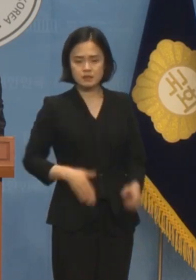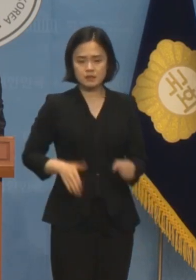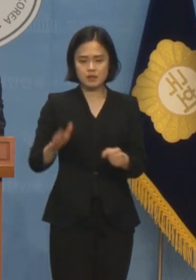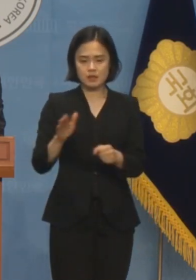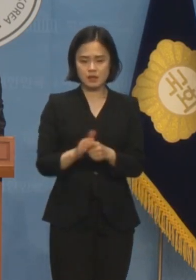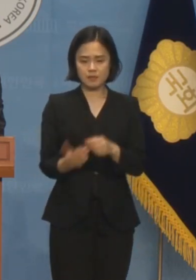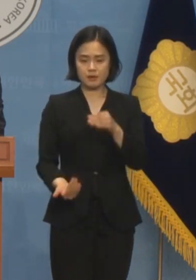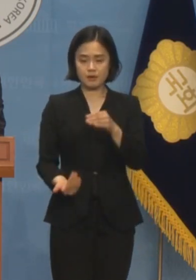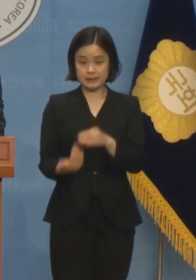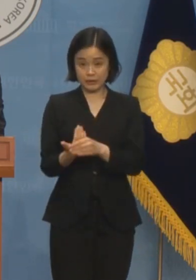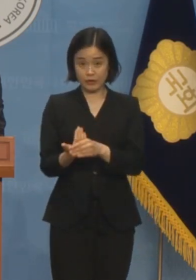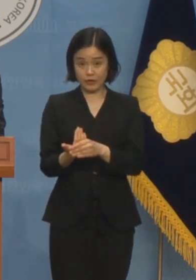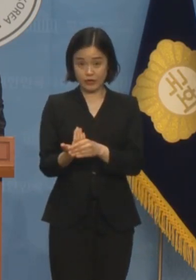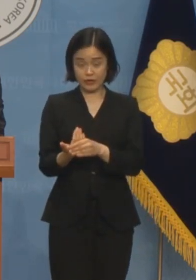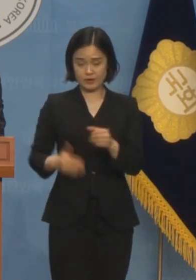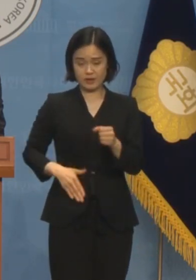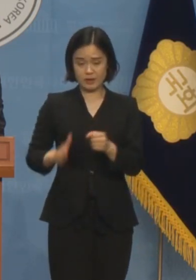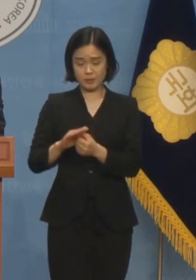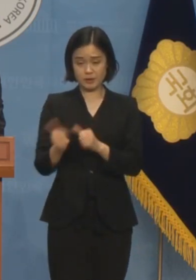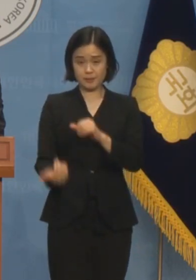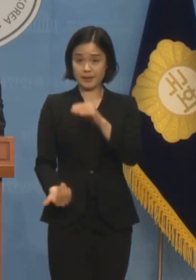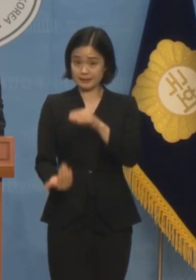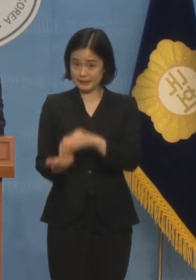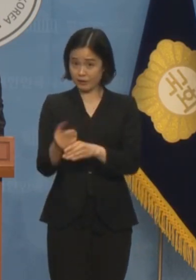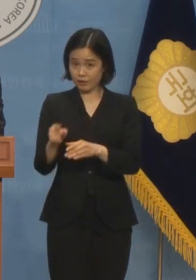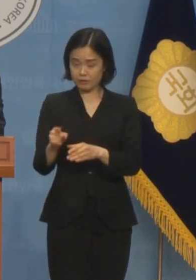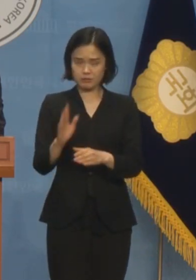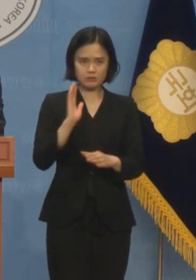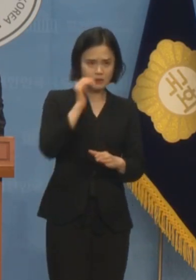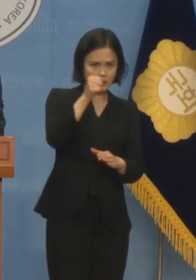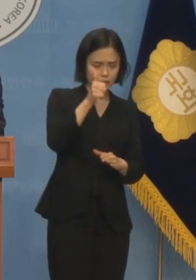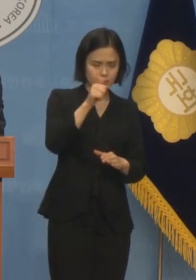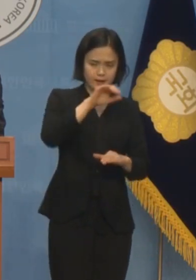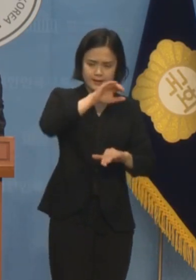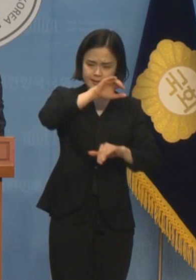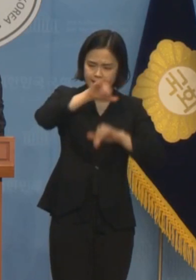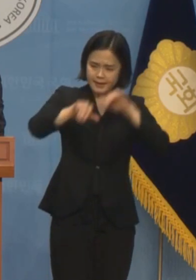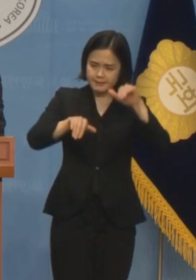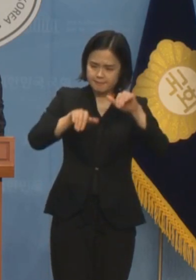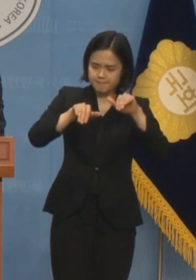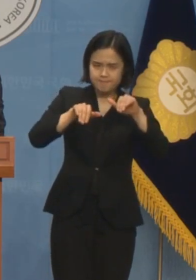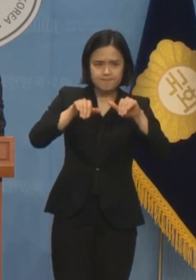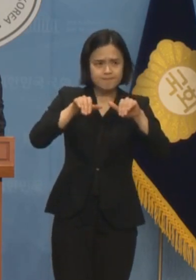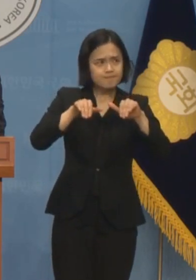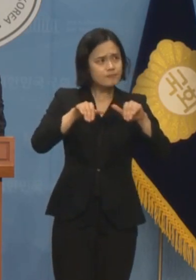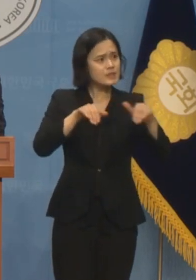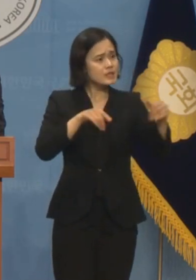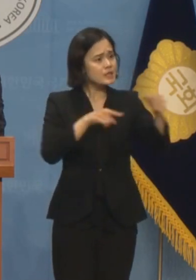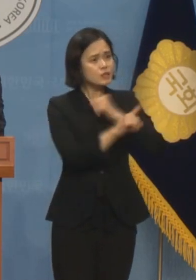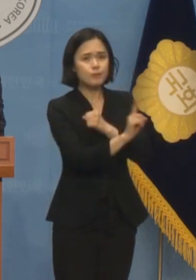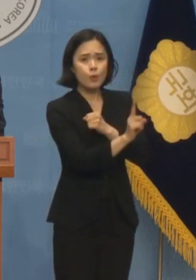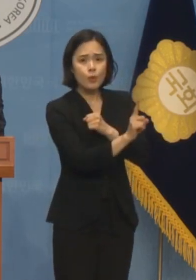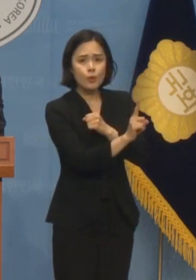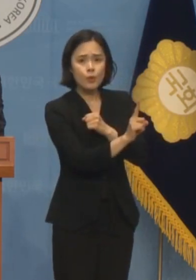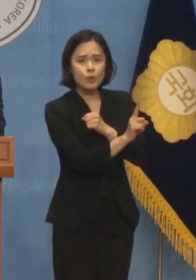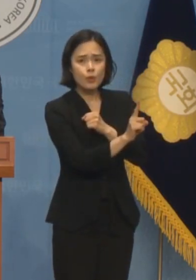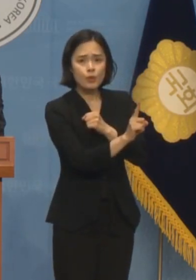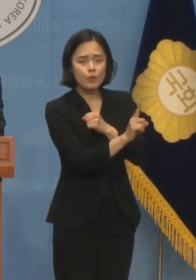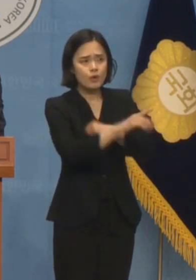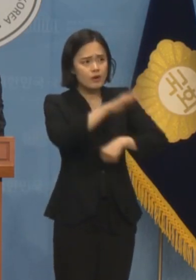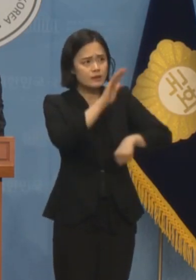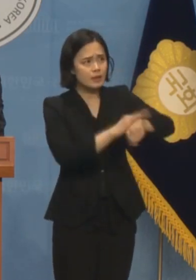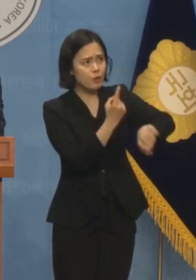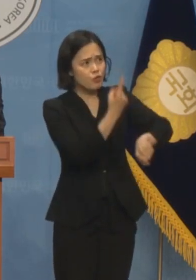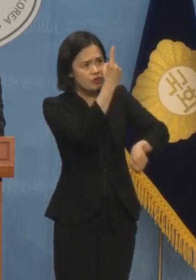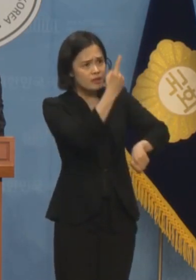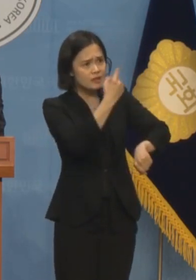대통령과 대통령실이 전방위적으로 개입한 진짜 이유, 이 사건의 진짜 몸통이 누구인지 그